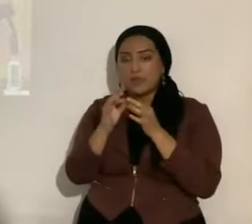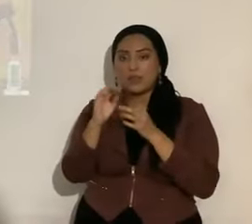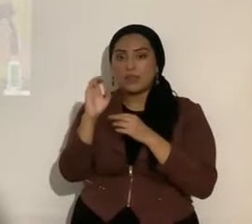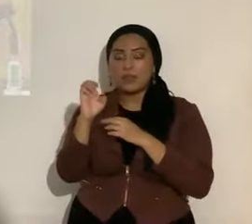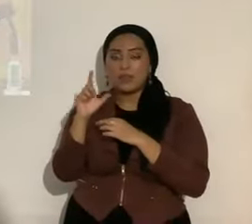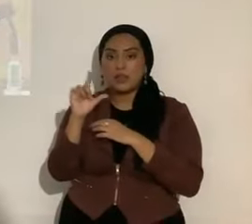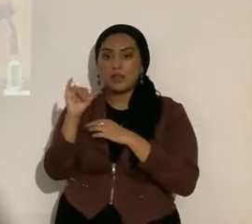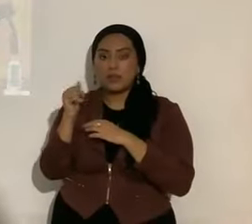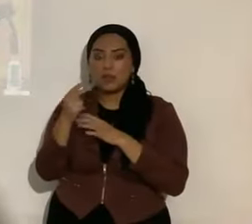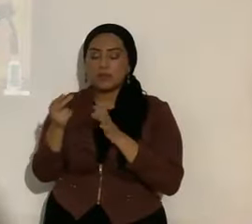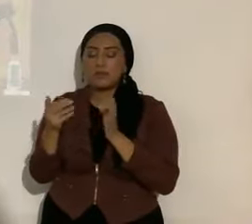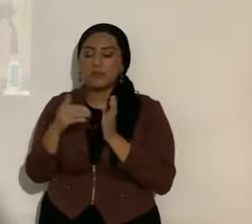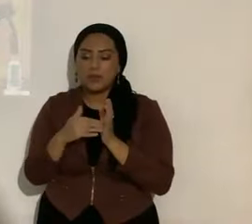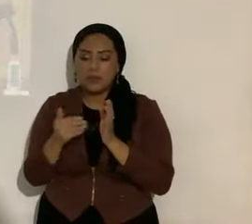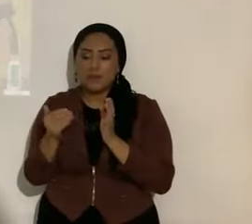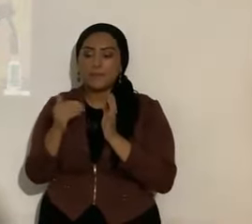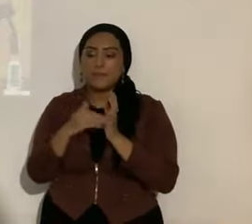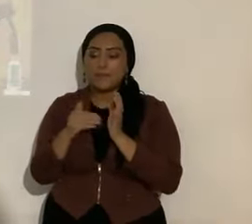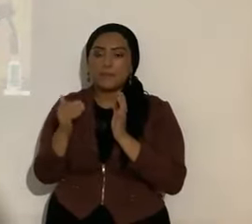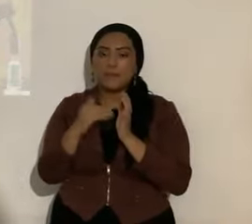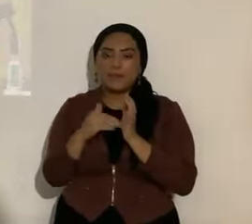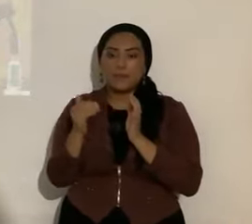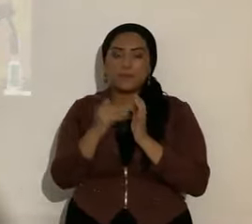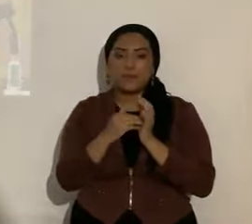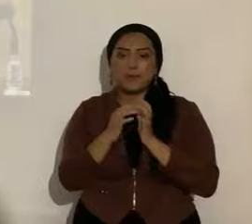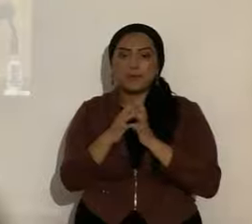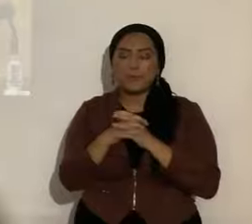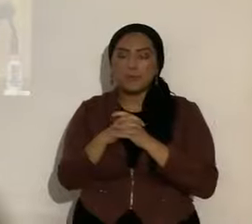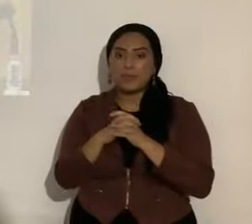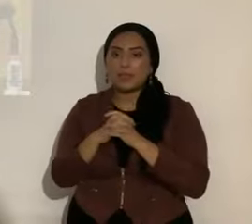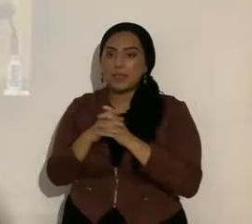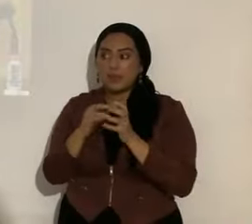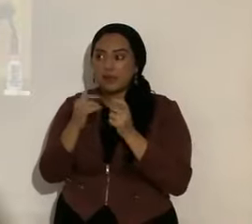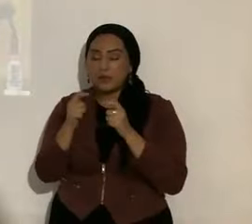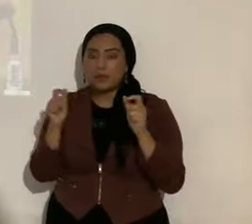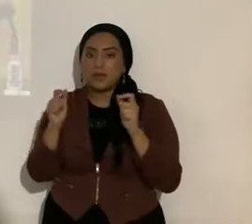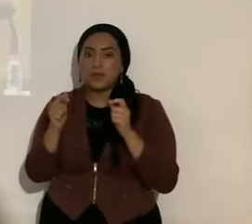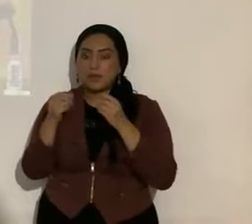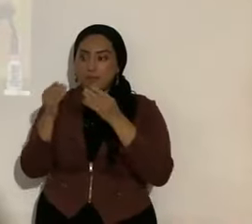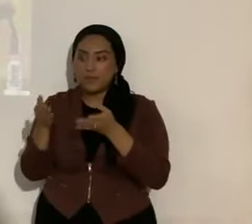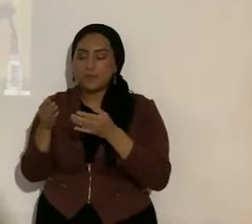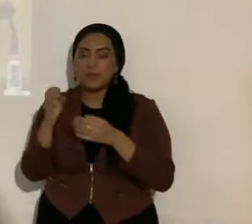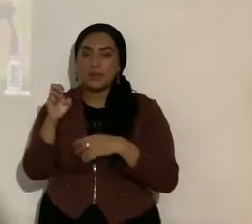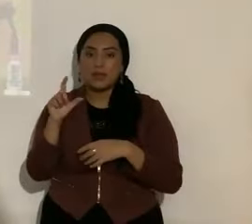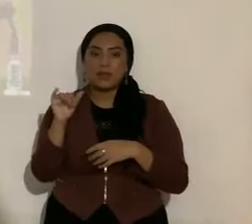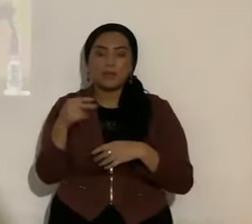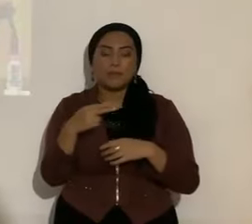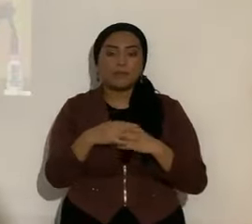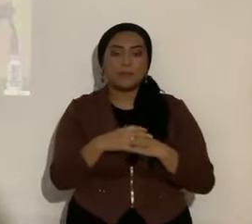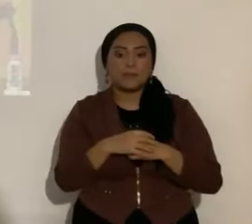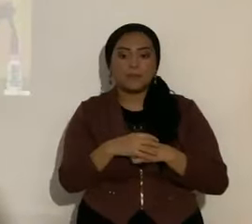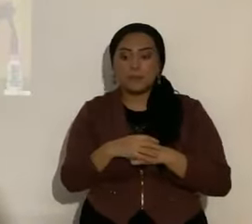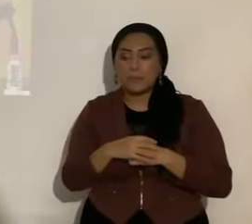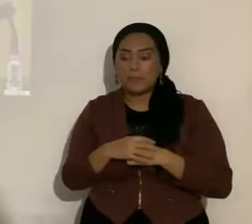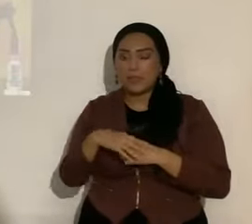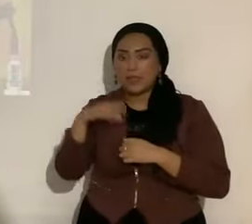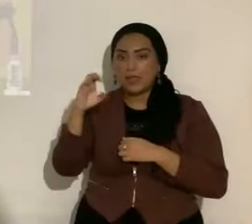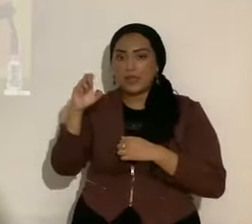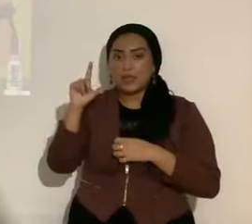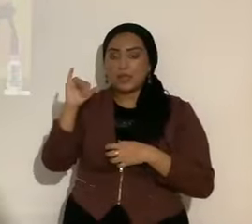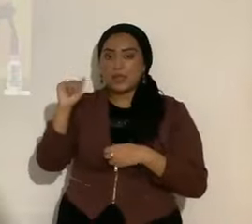Eliseo una y otra vez, una y otra vez. Y fue una gran invitación la que le hizo Elías. Ahora,